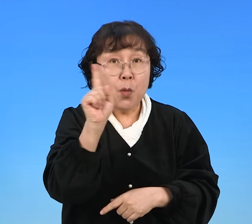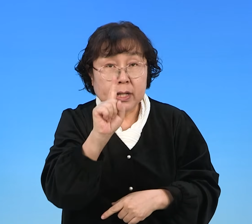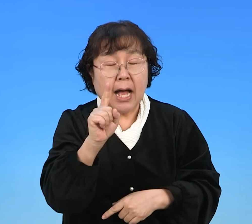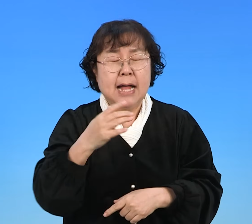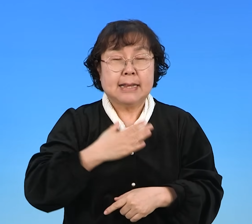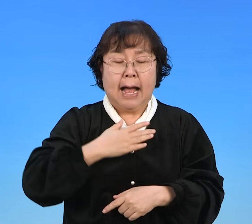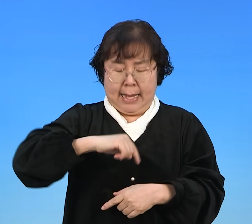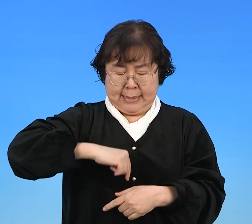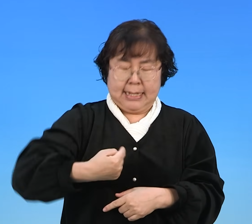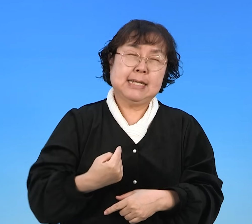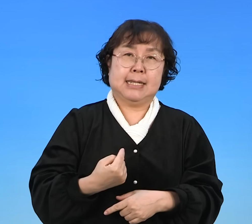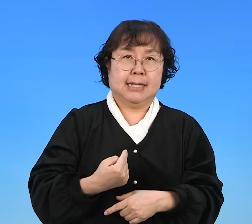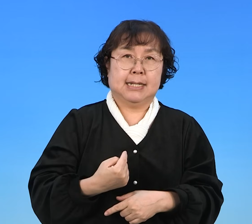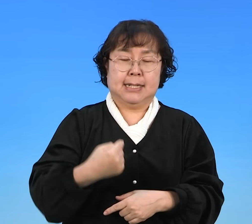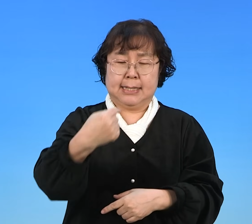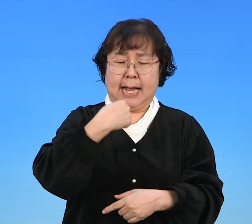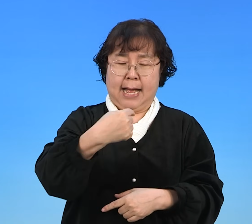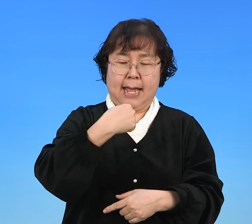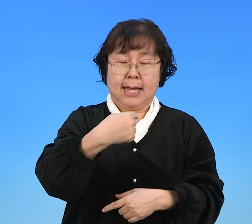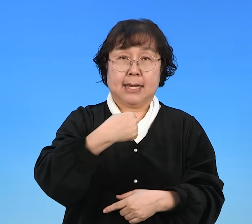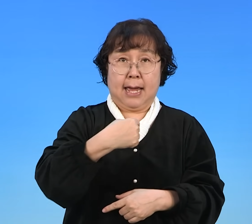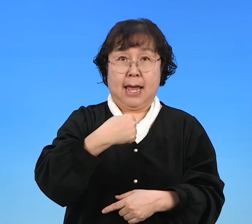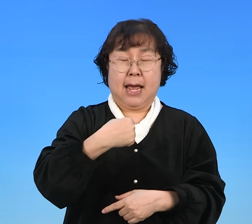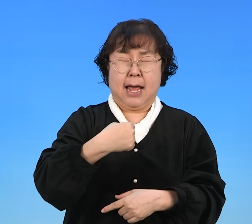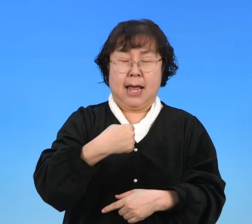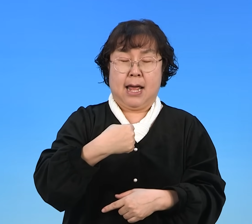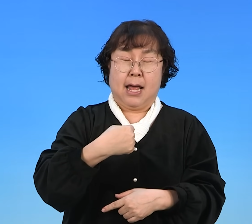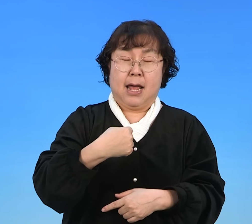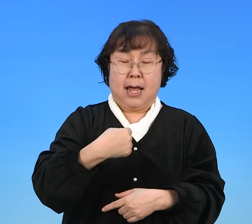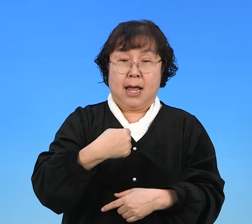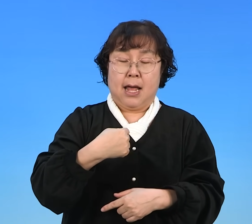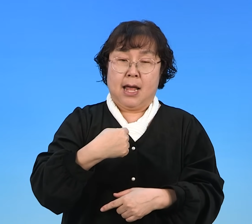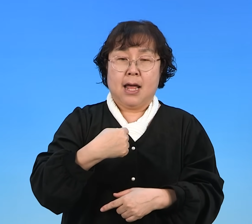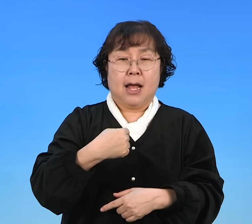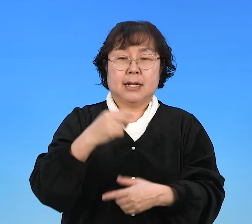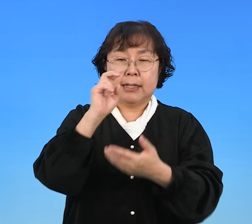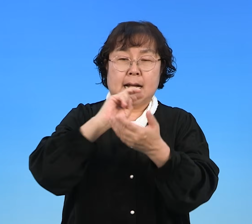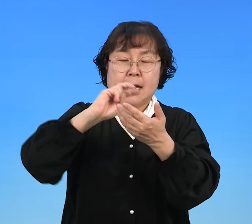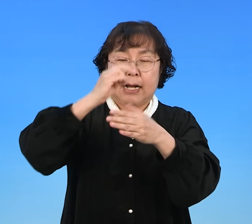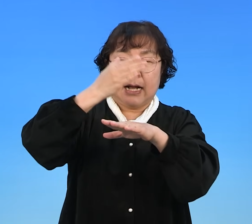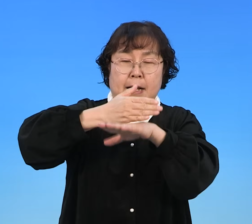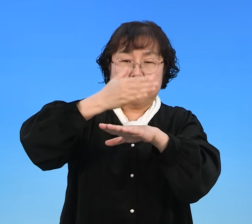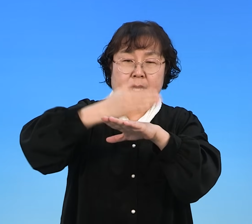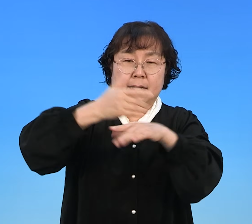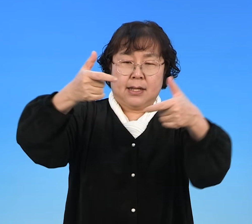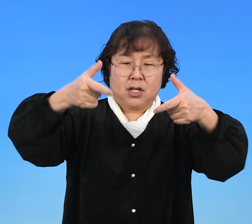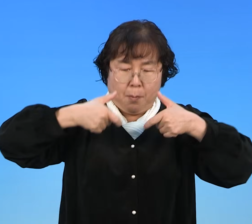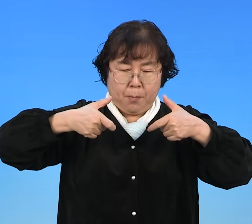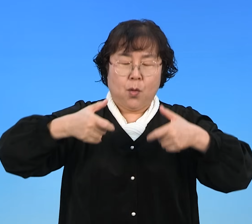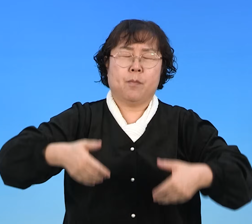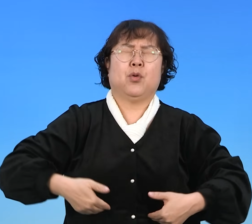건 놀랍게도 찬양과 감사에 대한 선포와 명령은 우리 자신에게 해야 돼요.